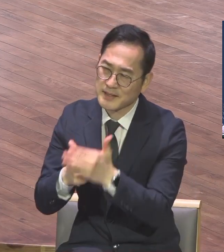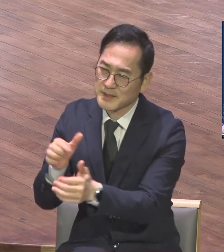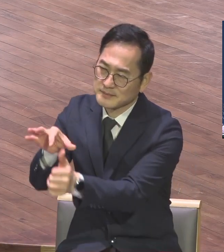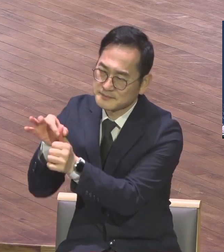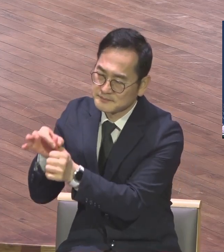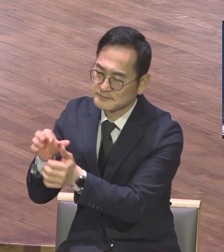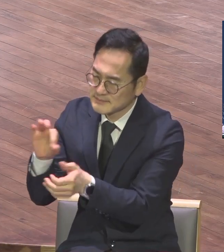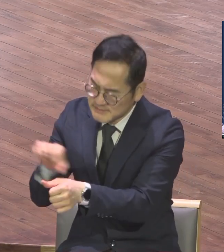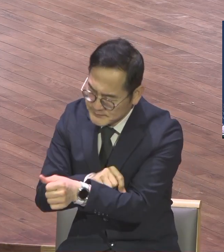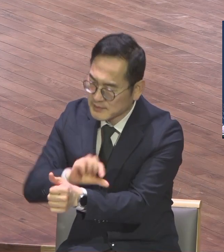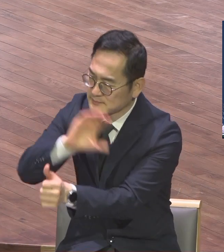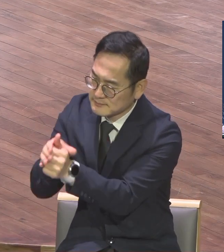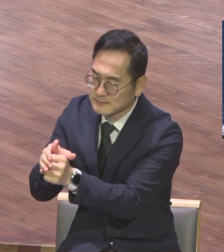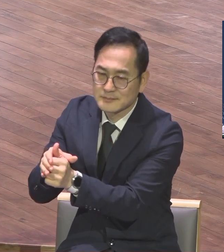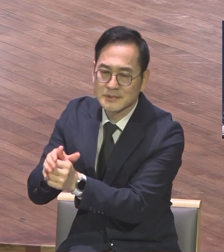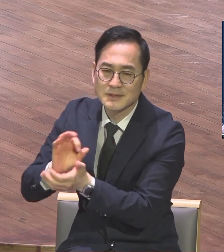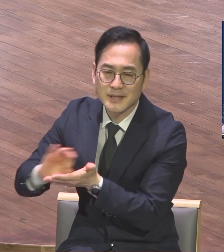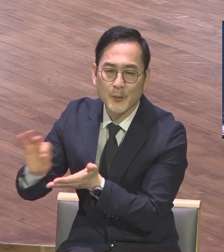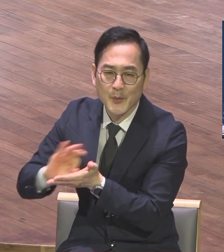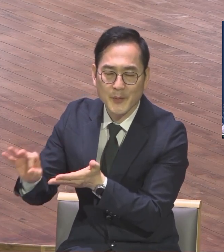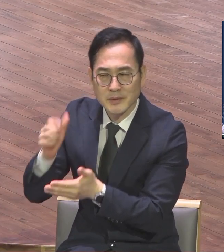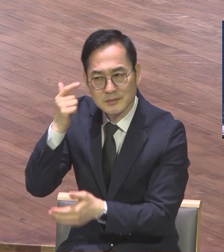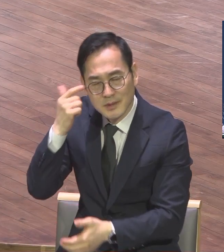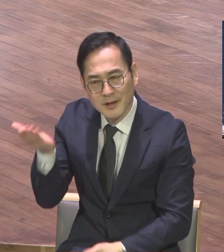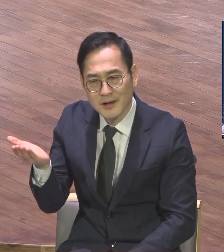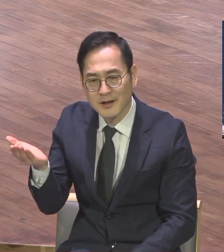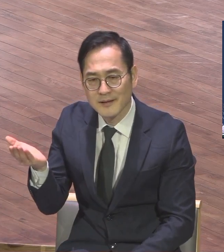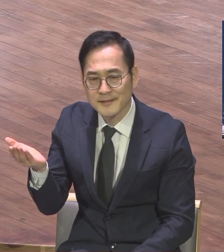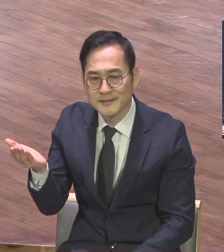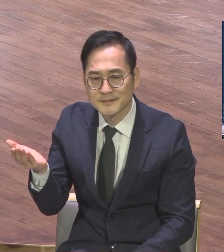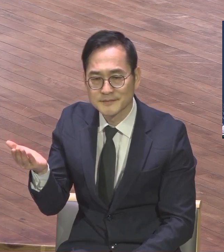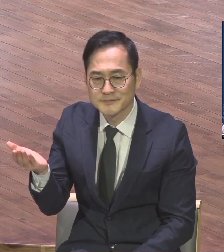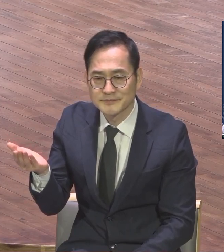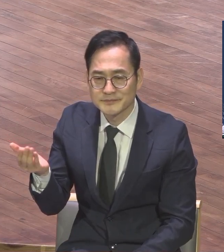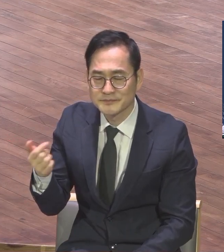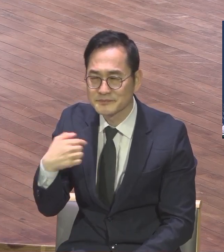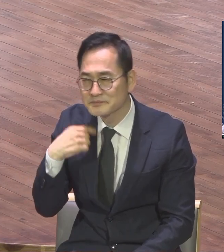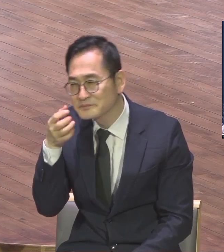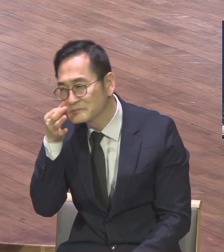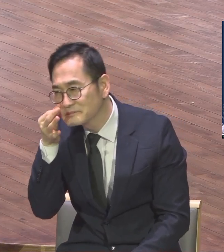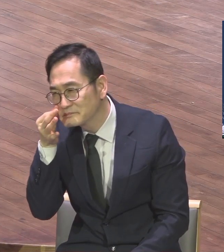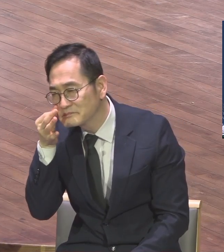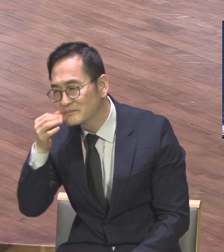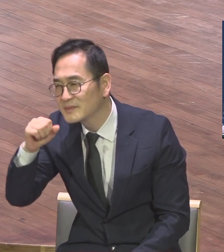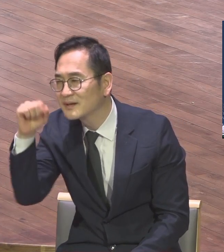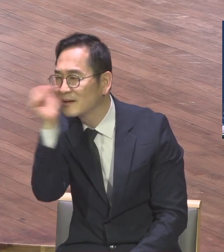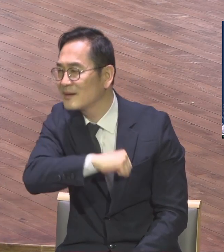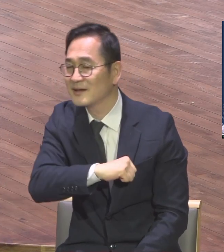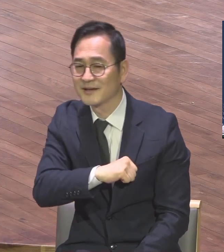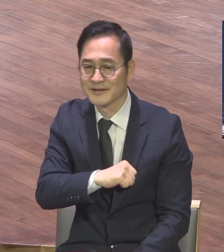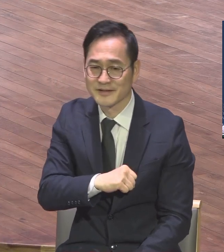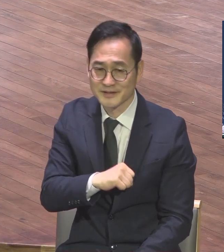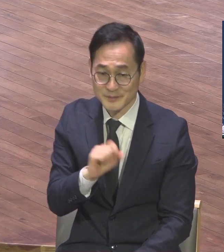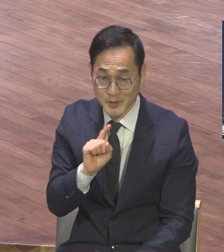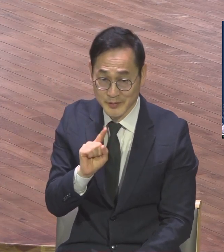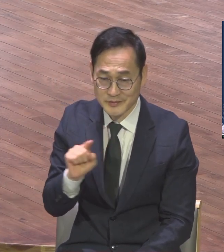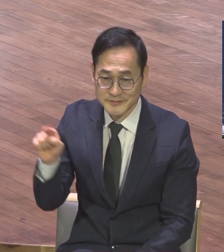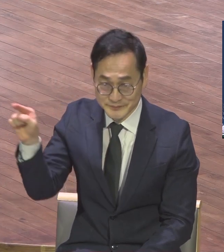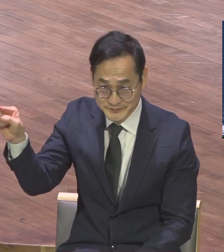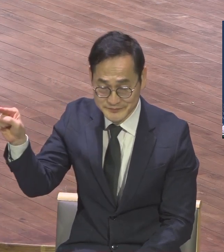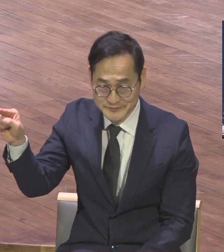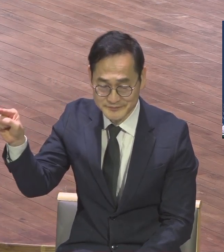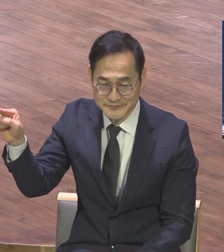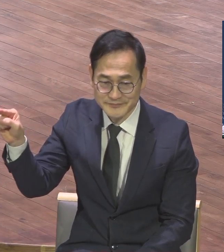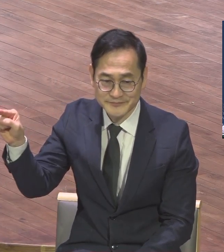쓰시는가. 근데 제가 최근에 거기에 대한 답을 얻었습니다. 그것은 우리 정